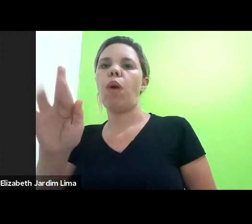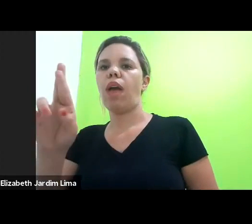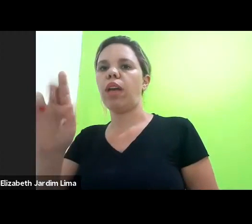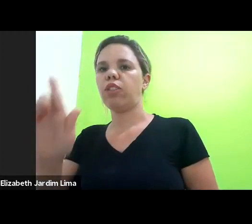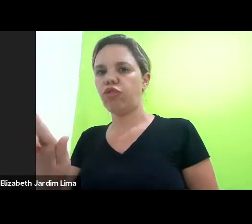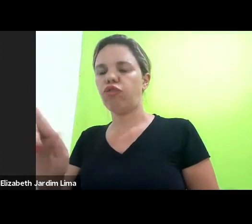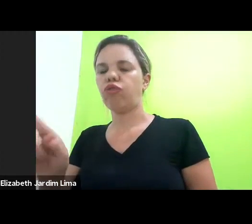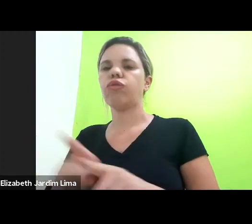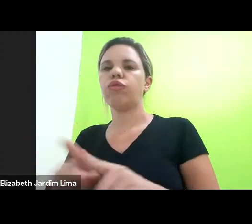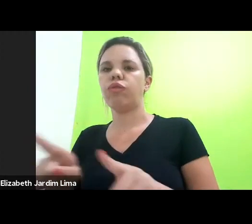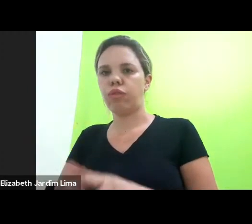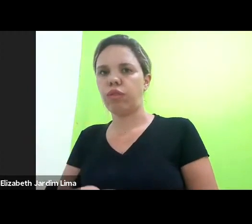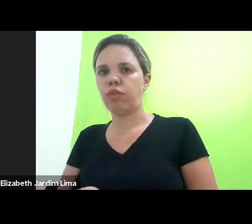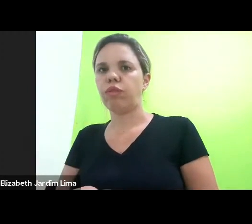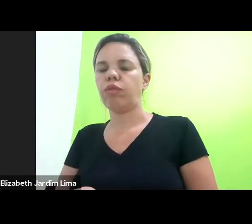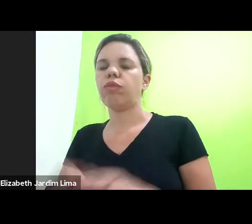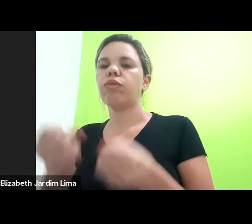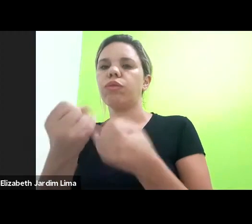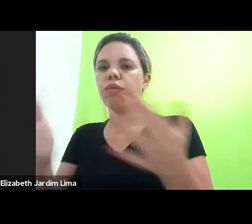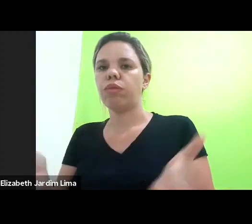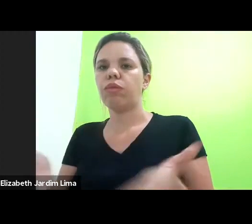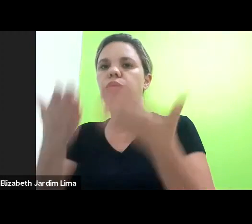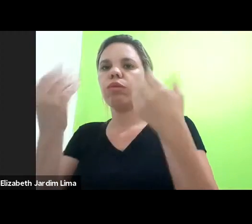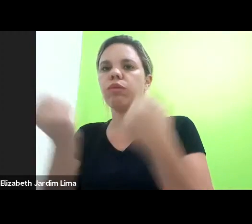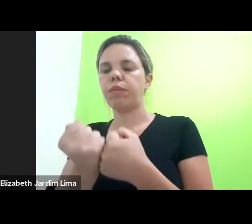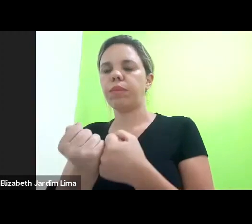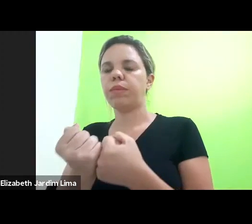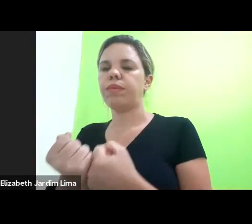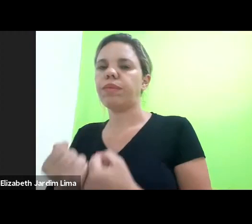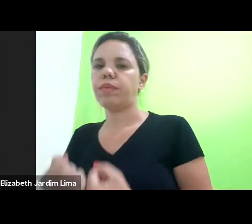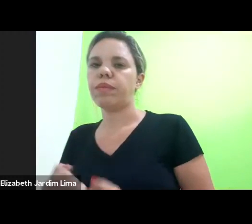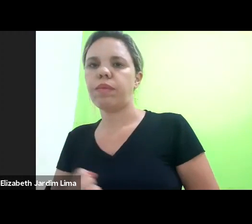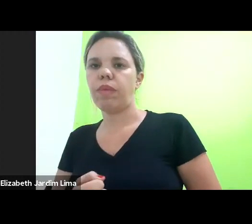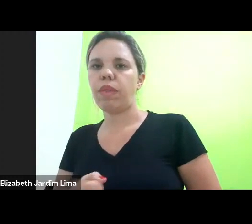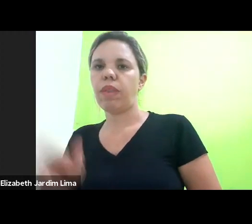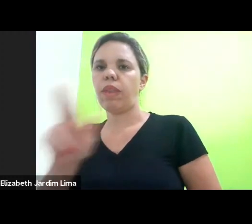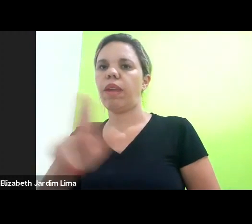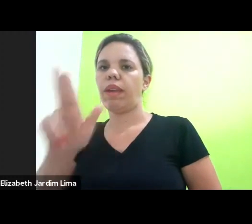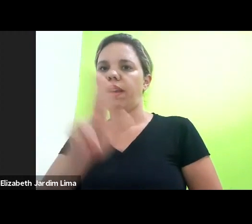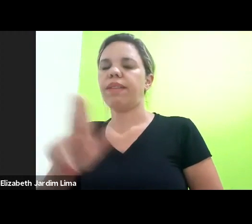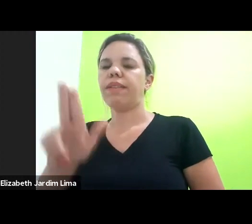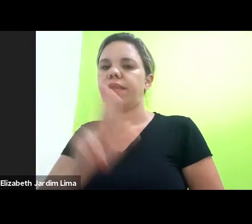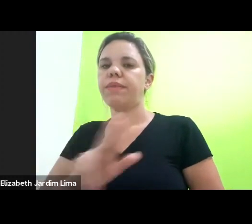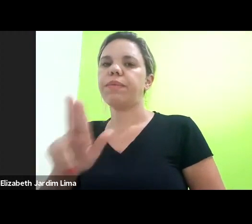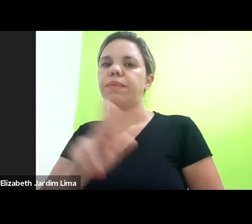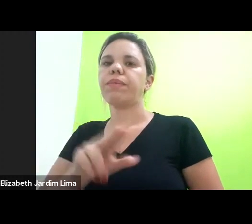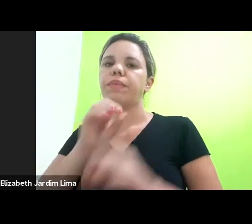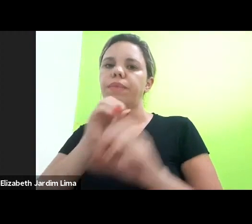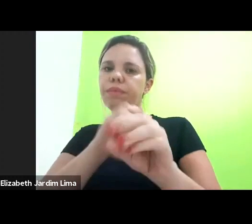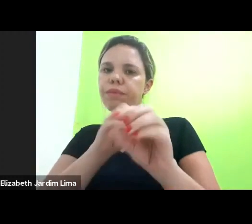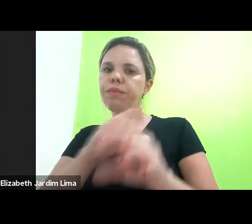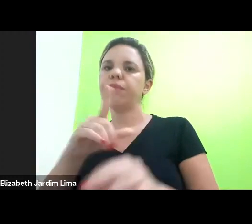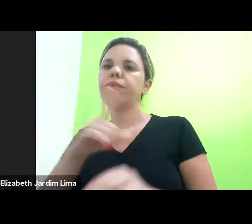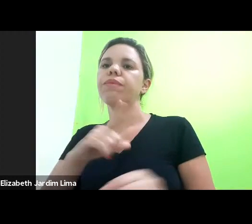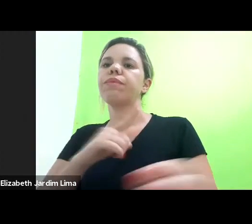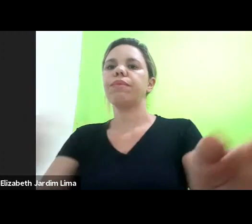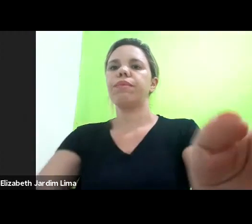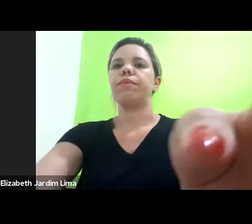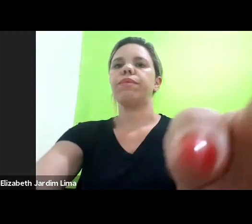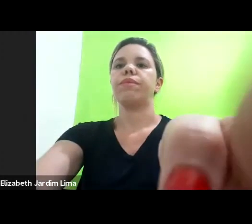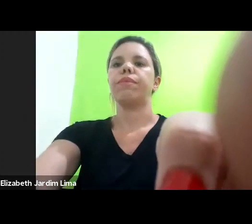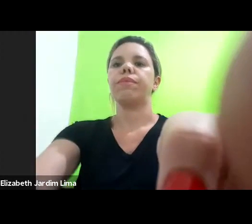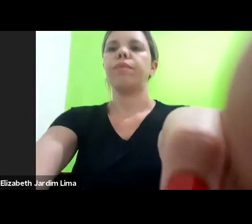que tem grandes contribuições aí que as universidades e o ensino têm, tanto da